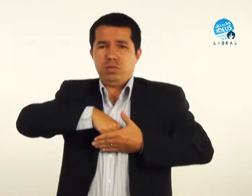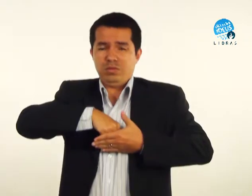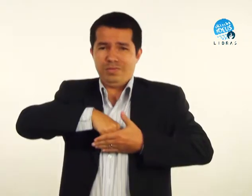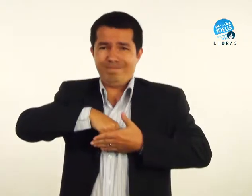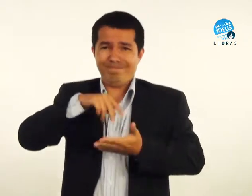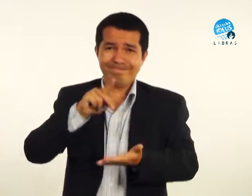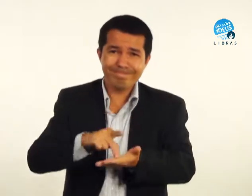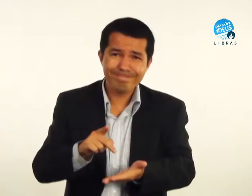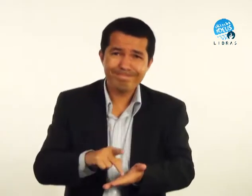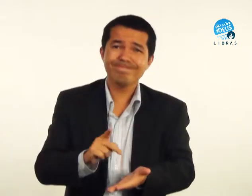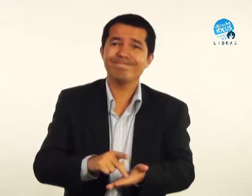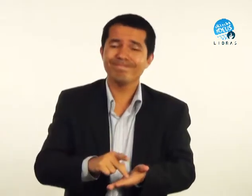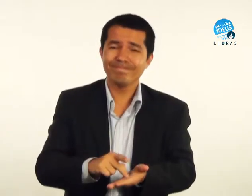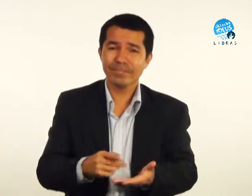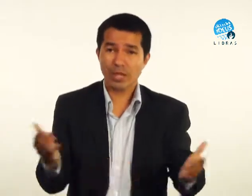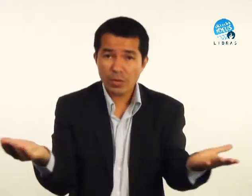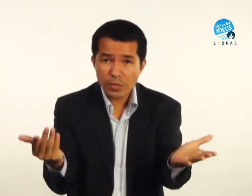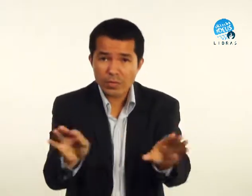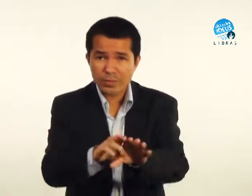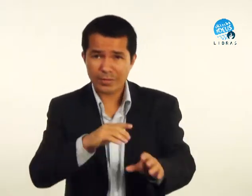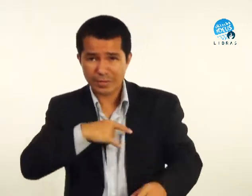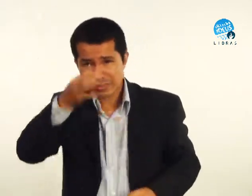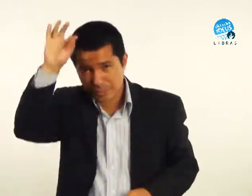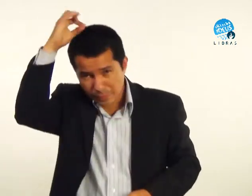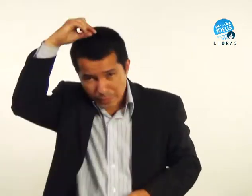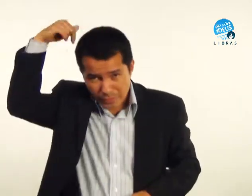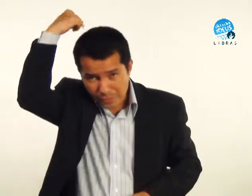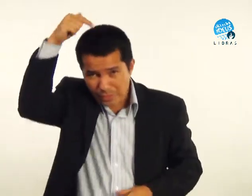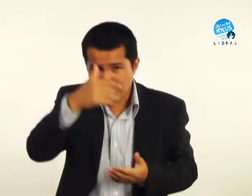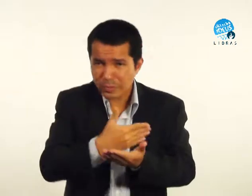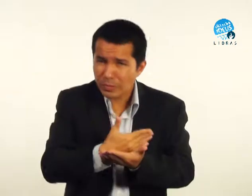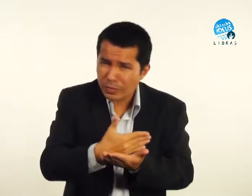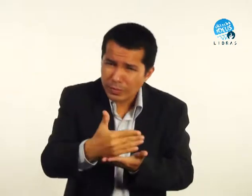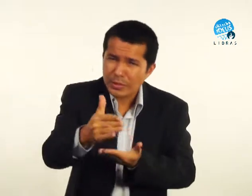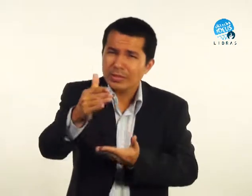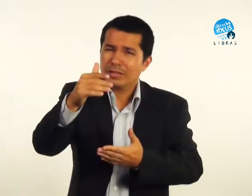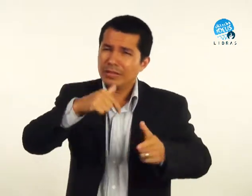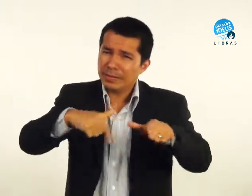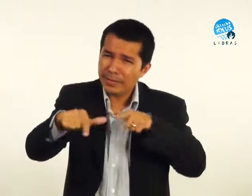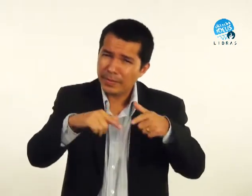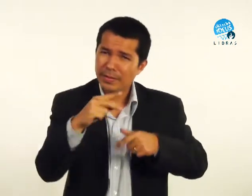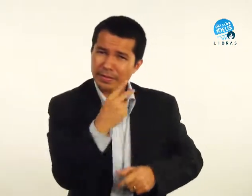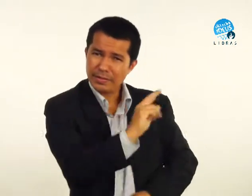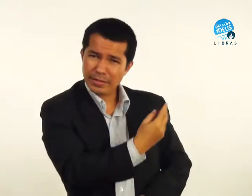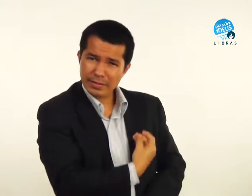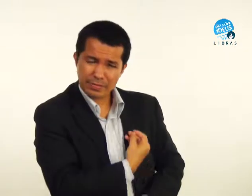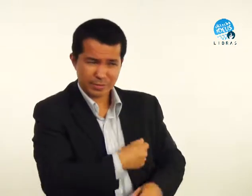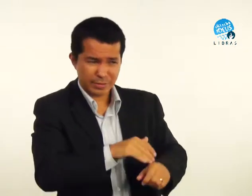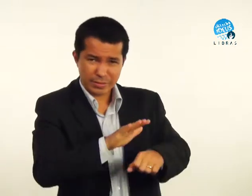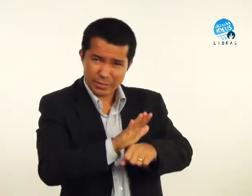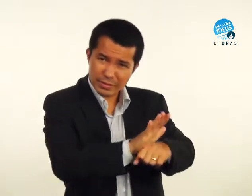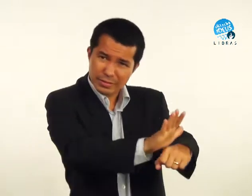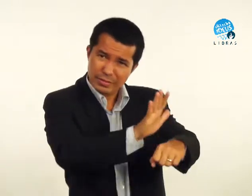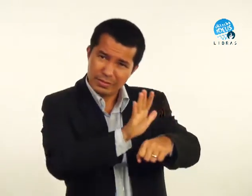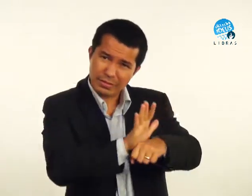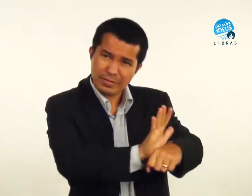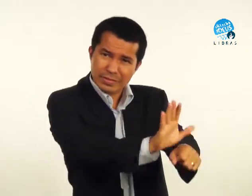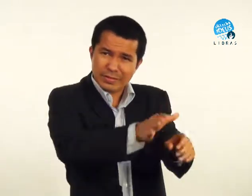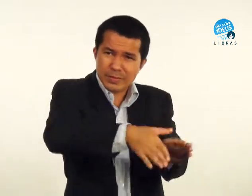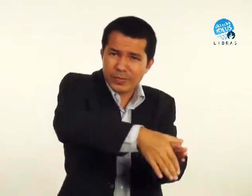da graça. E esse Espírito de Deus continuou trabalhando na vida dela, porque toda vez que nós somos envolvidos pela